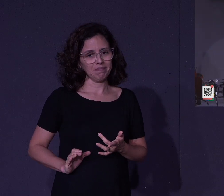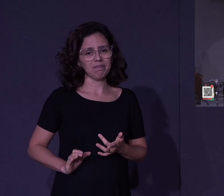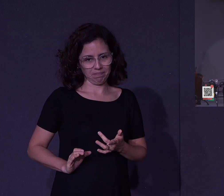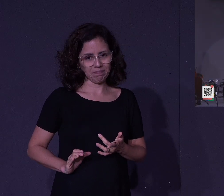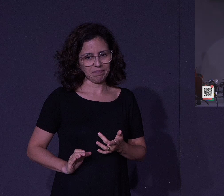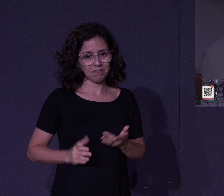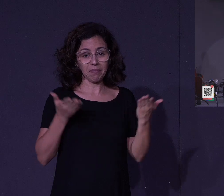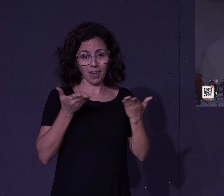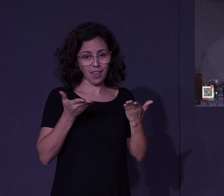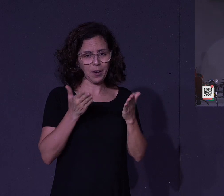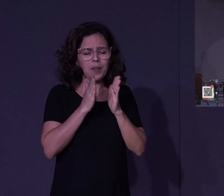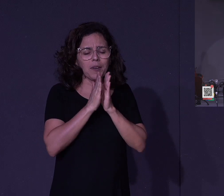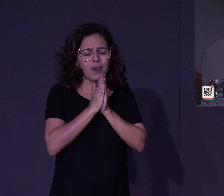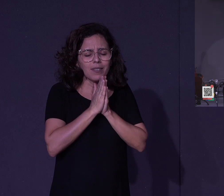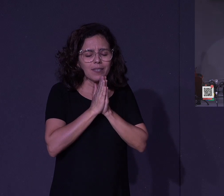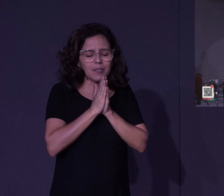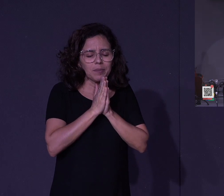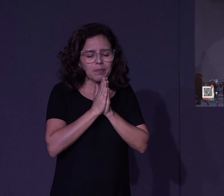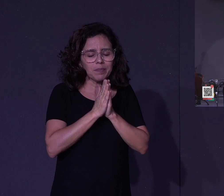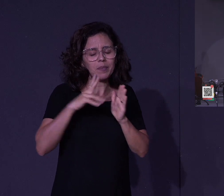reais necessidades ao Senhor.